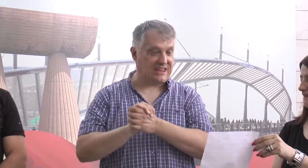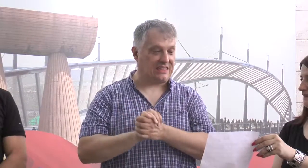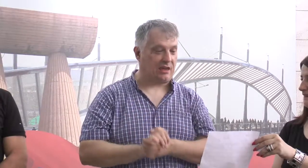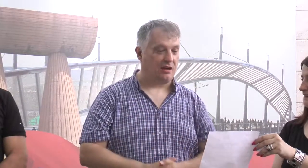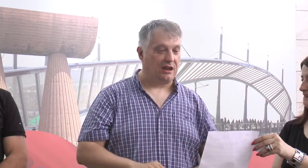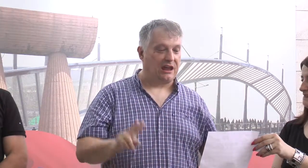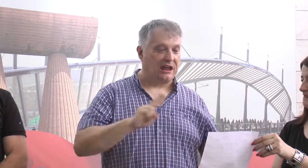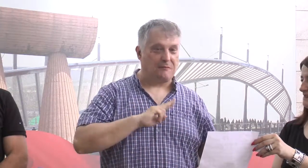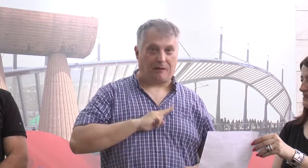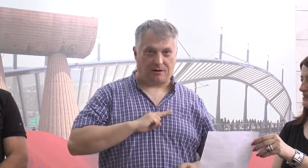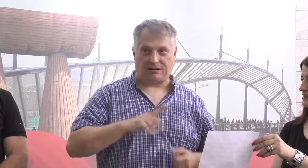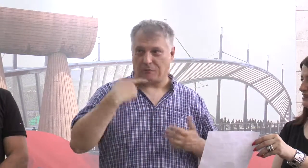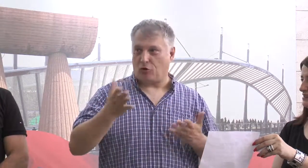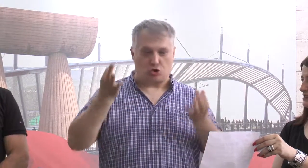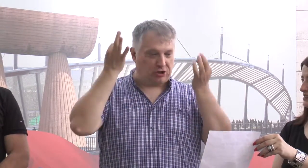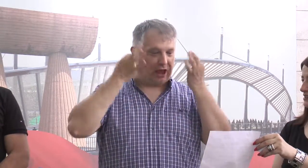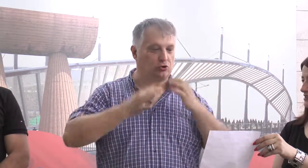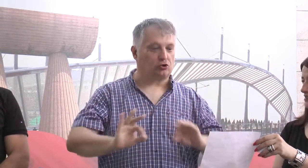Pozdrav za sve vas.